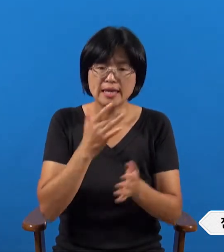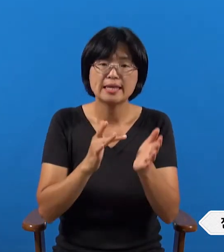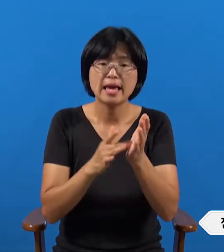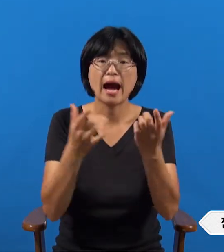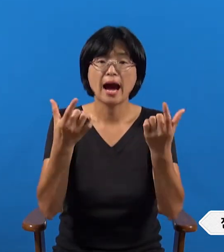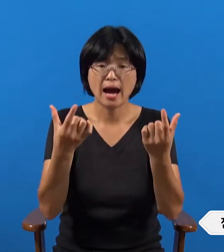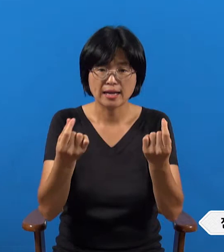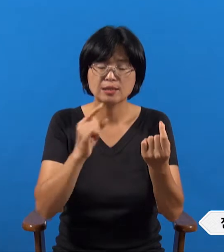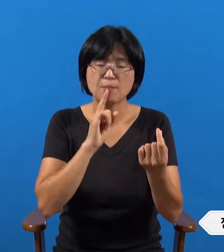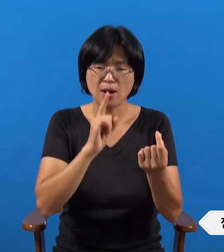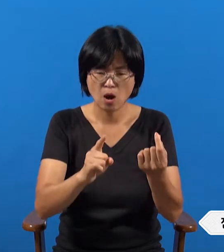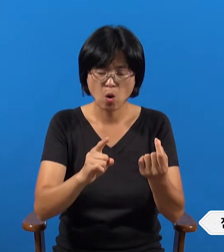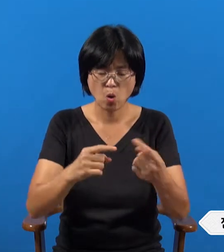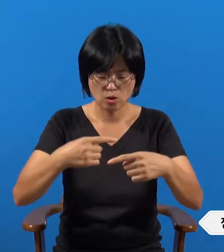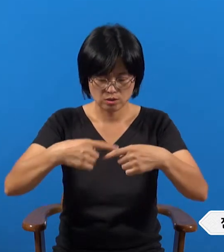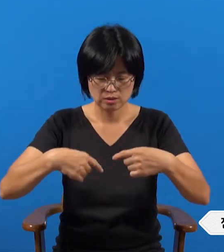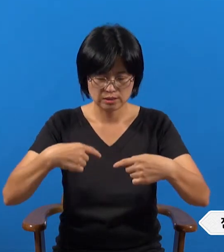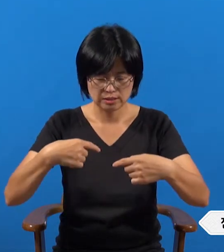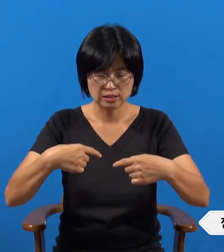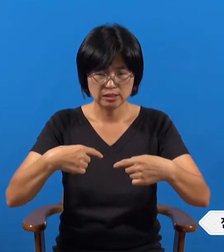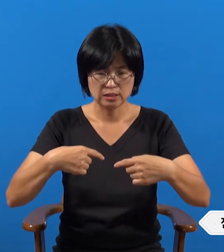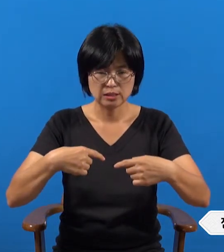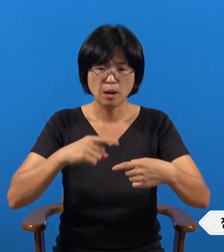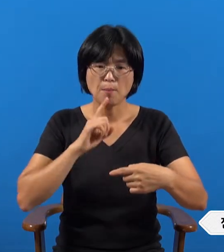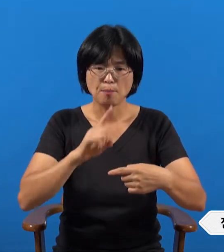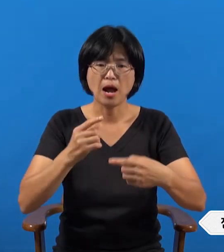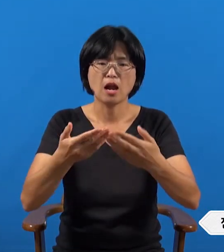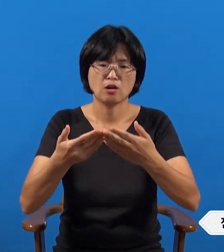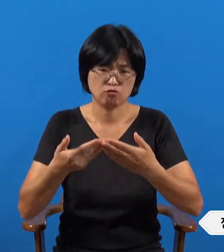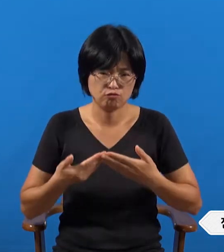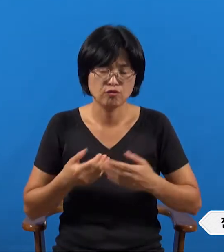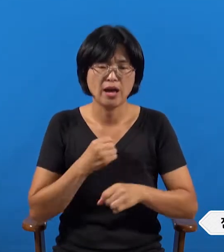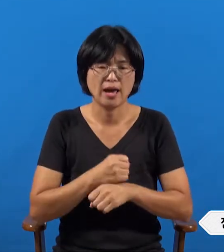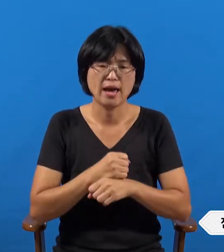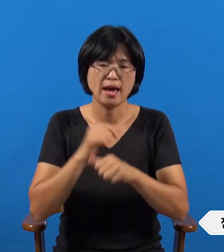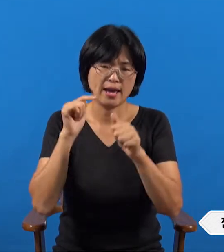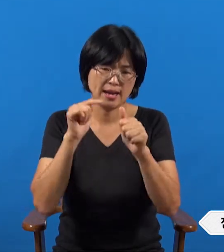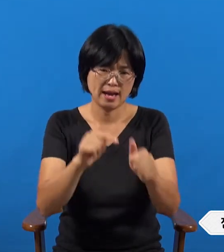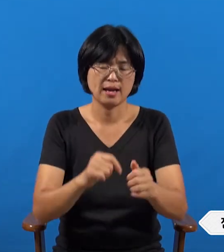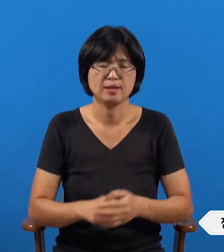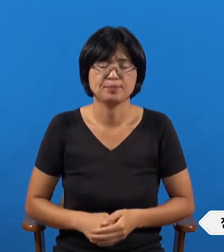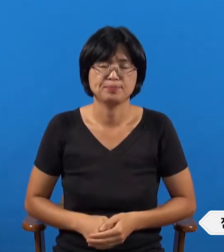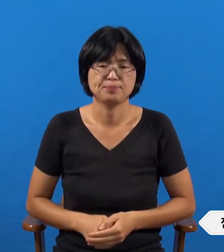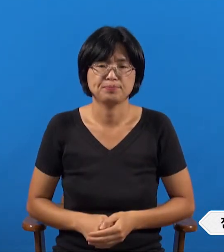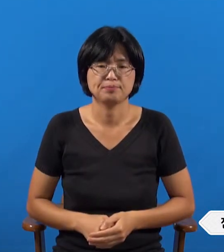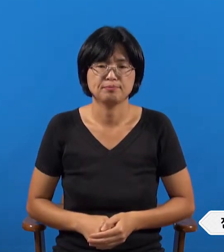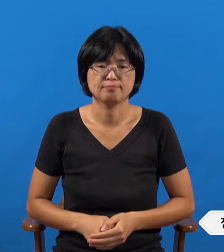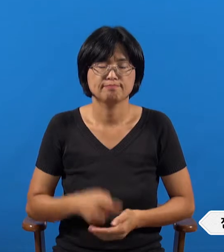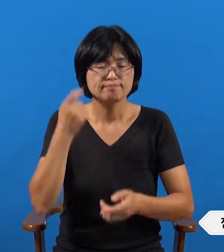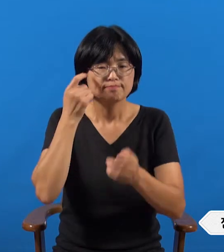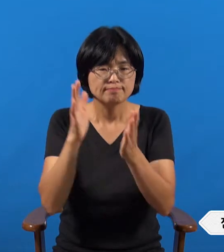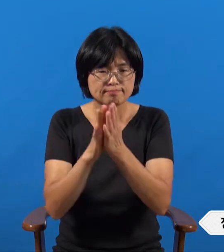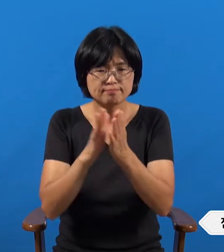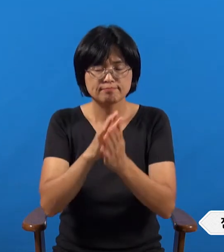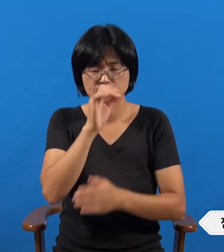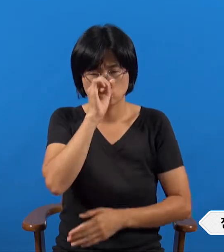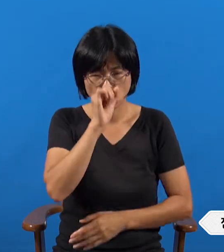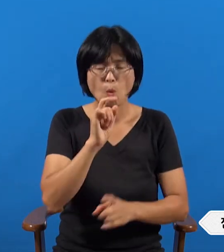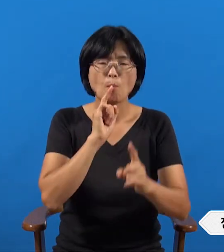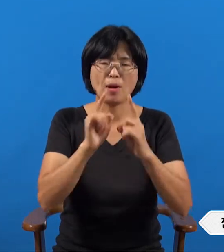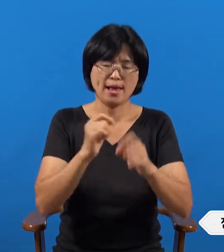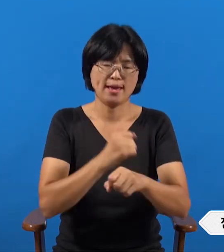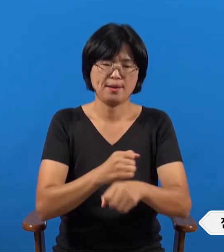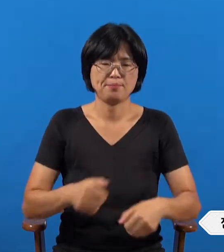말, 내 자신을 향하여 좋은 말을 하라. 왜냐하면 하나님께서